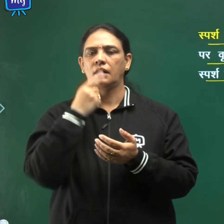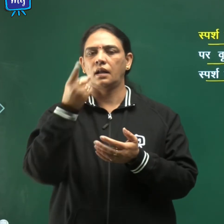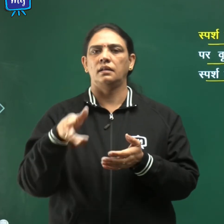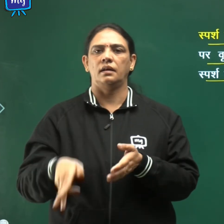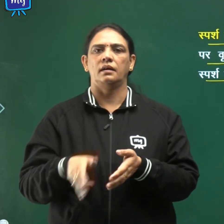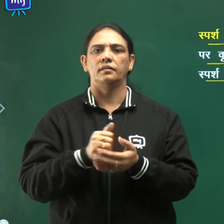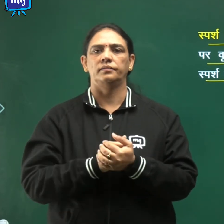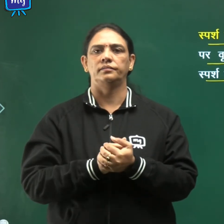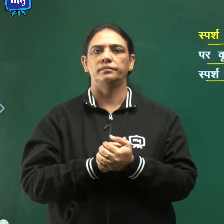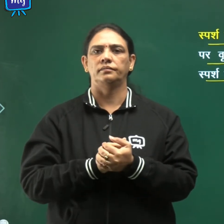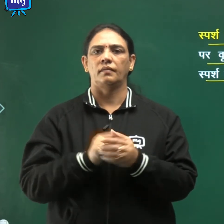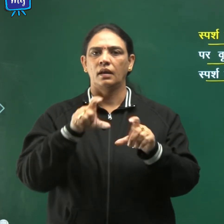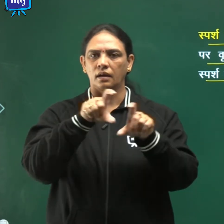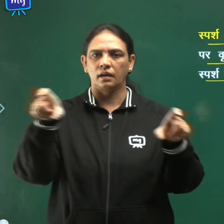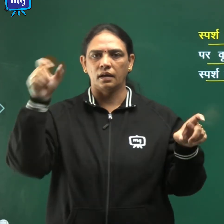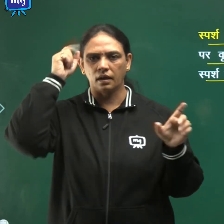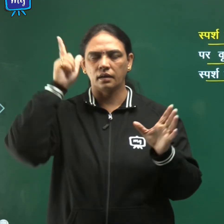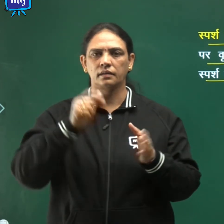कहलाती है। समझ आ गया?